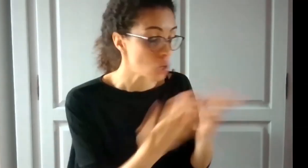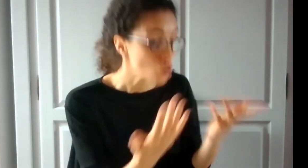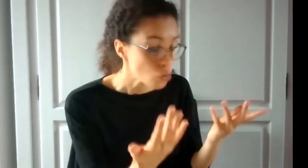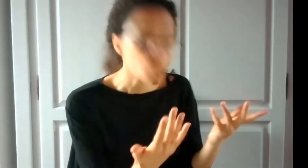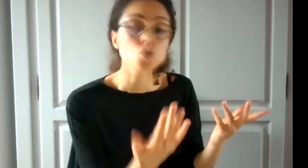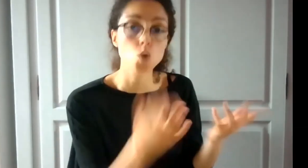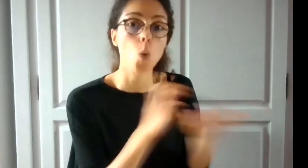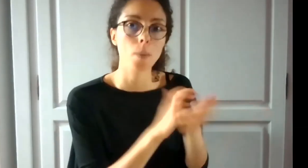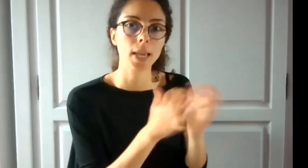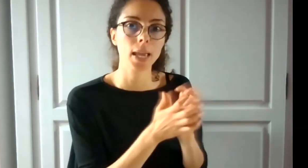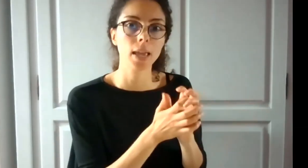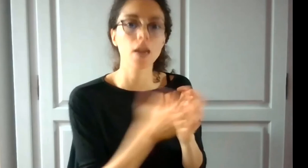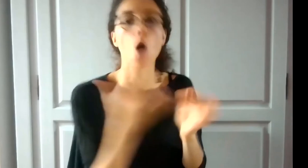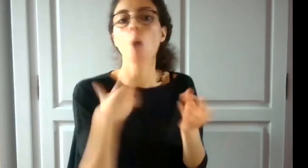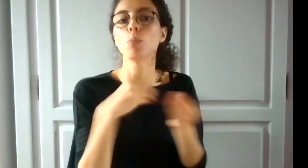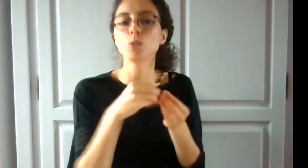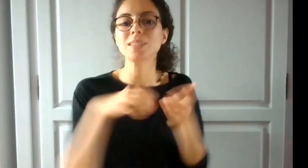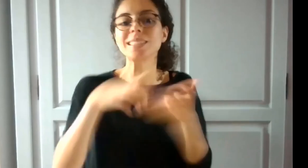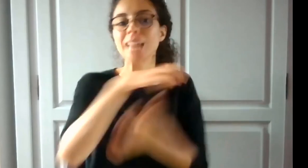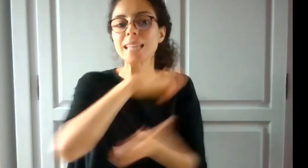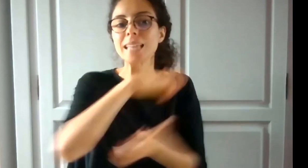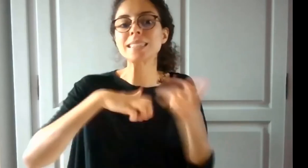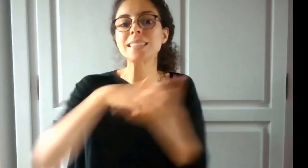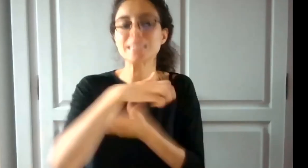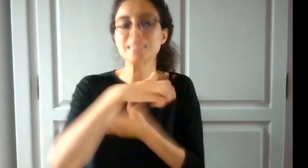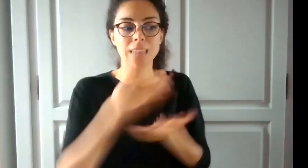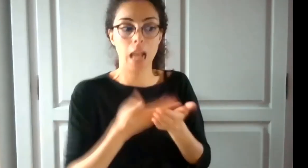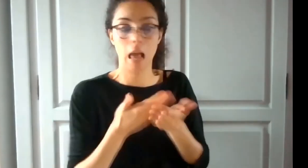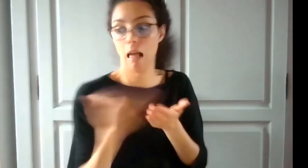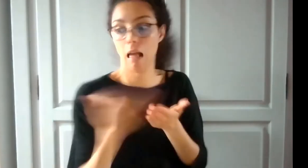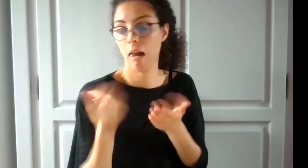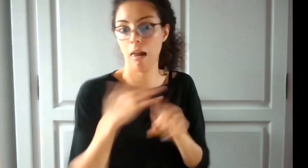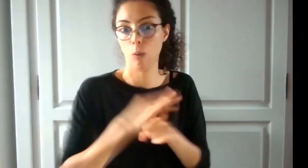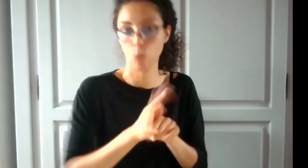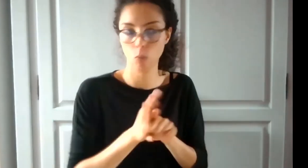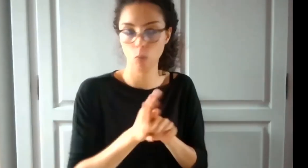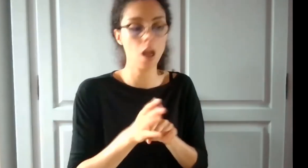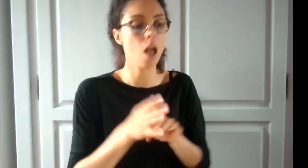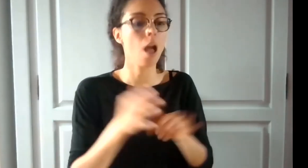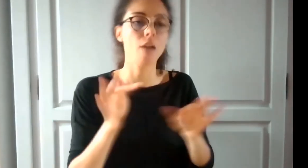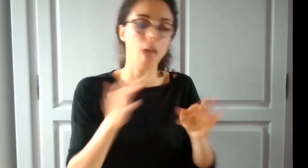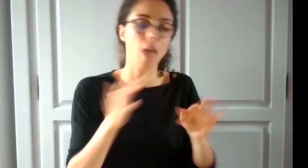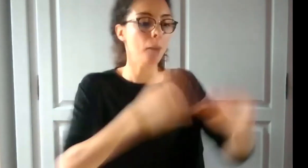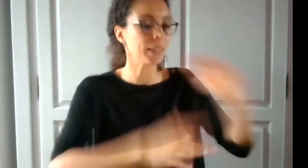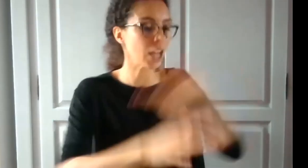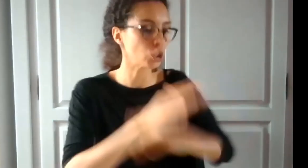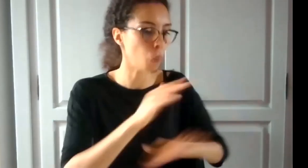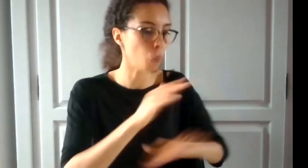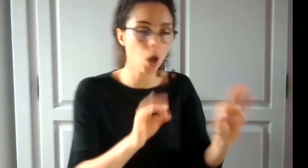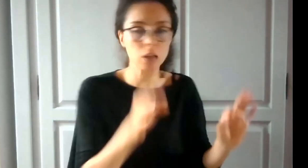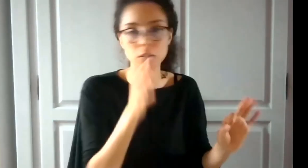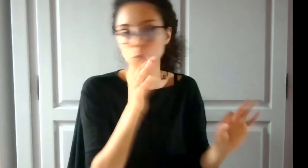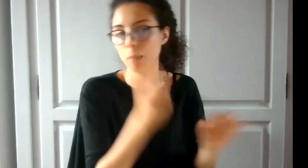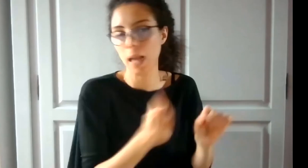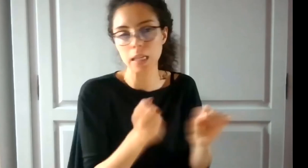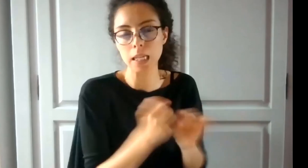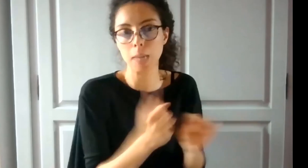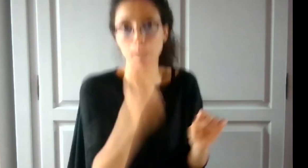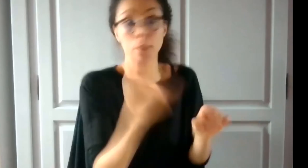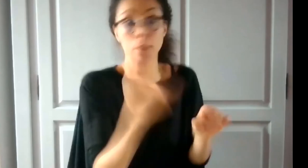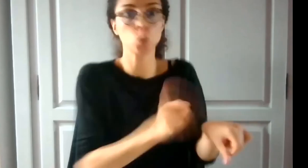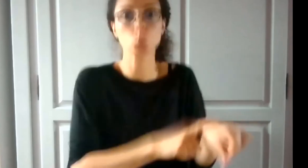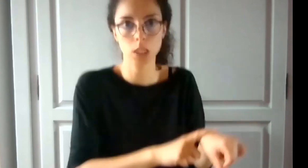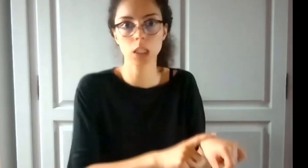que c'est vrai que dans une situation de crise sanitaire comme celle qu'on a connue, les aménagements n'ont pas forcément été mis en place aussi rapidement